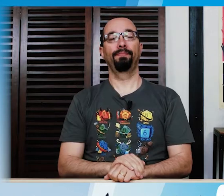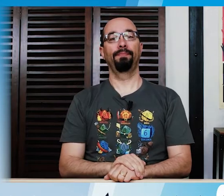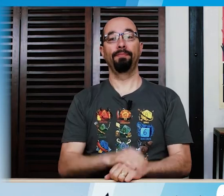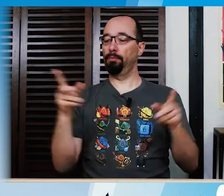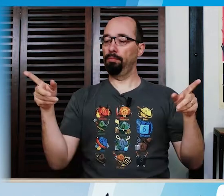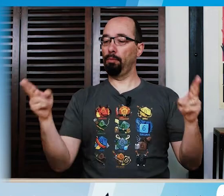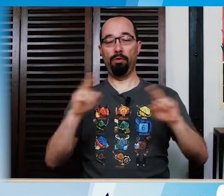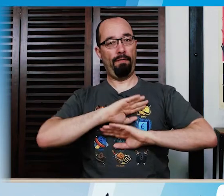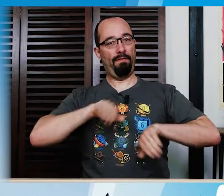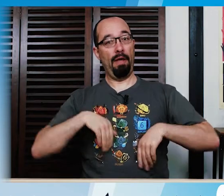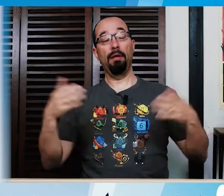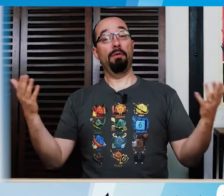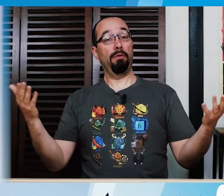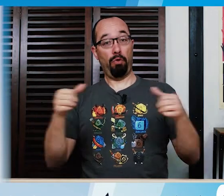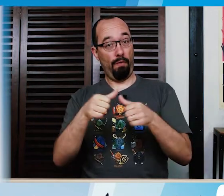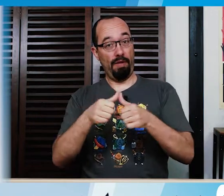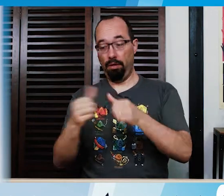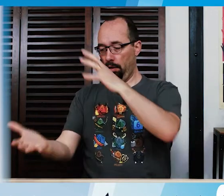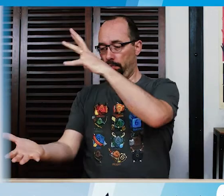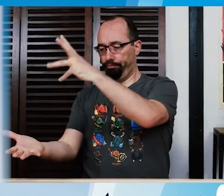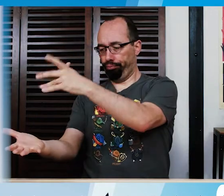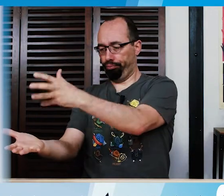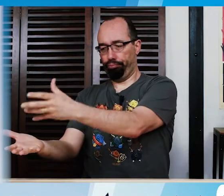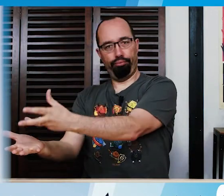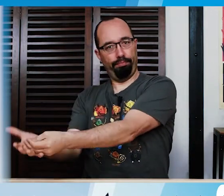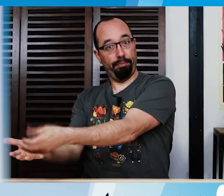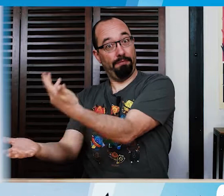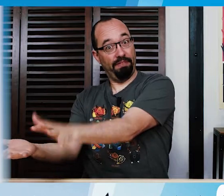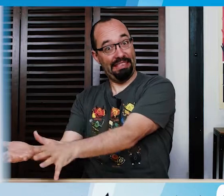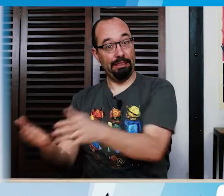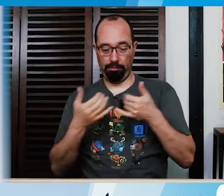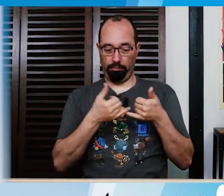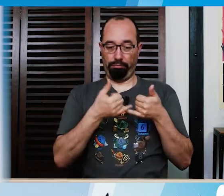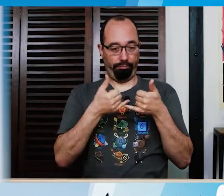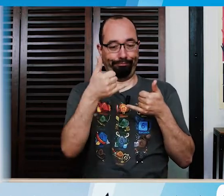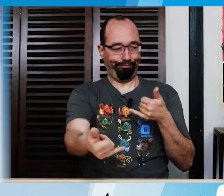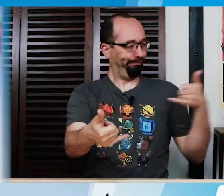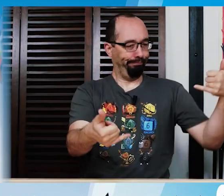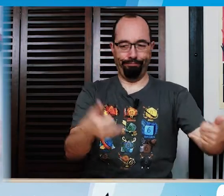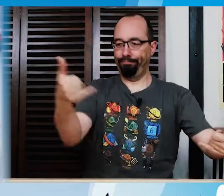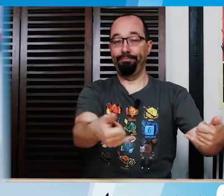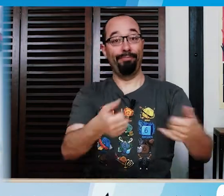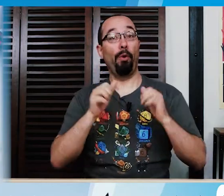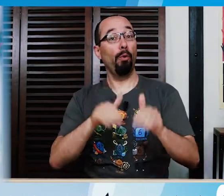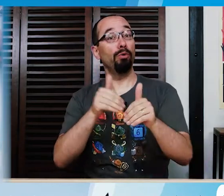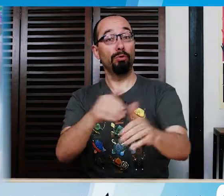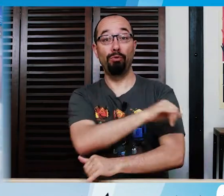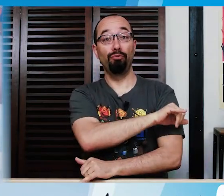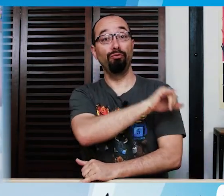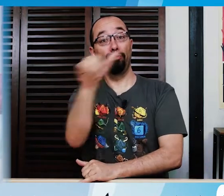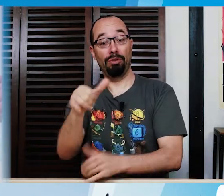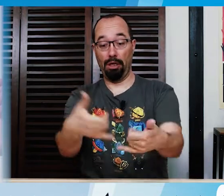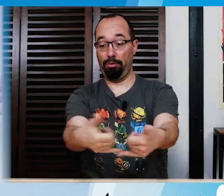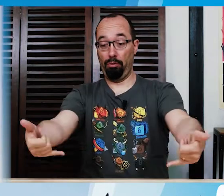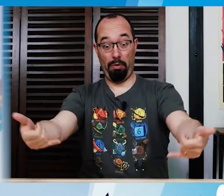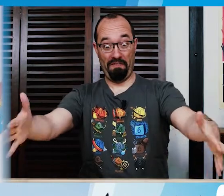manche. Lorsque la dernière vache de la pile est piochée, le tour se poursuit jusqu'à ce qu'un fermier ramasse le troupeau en jeu.